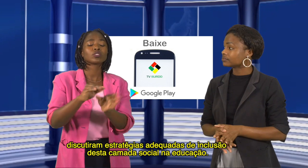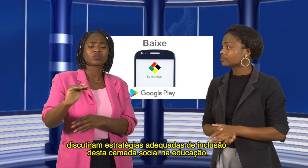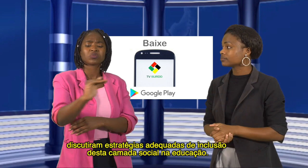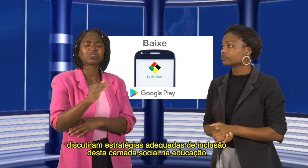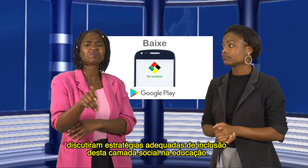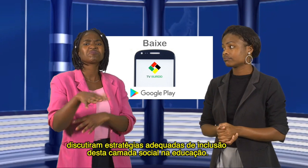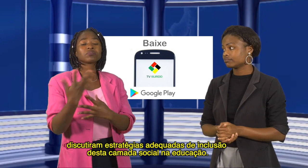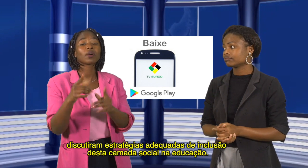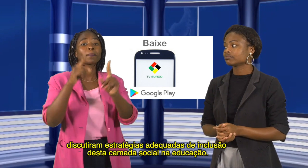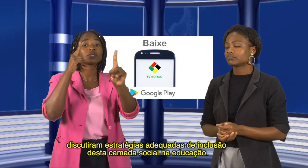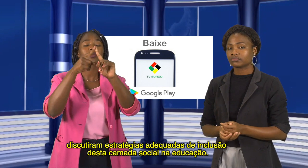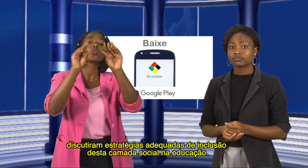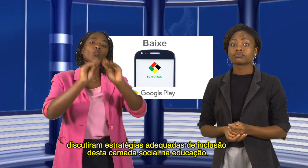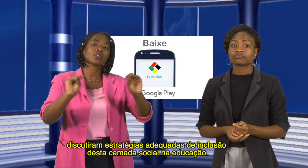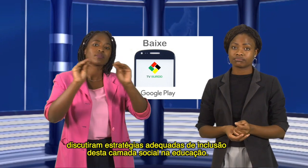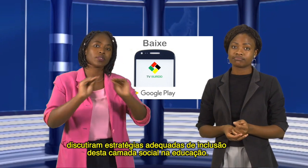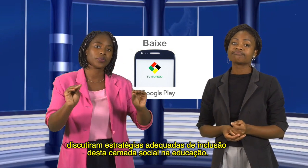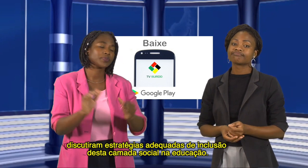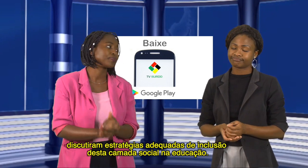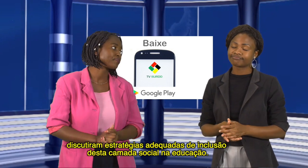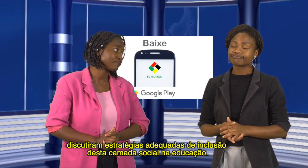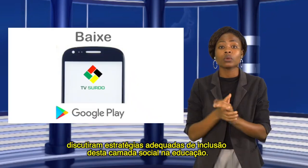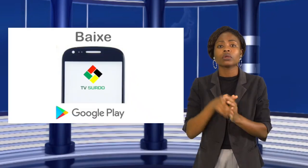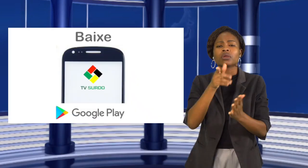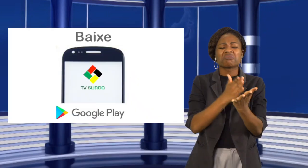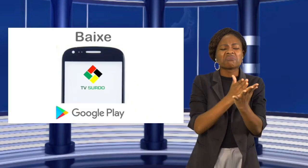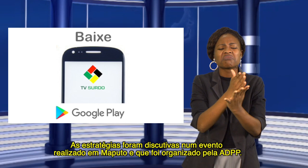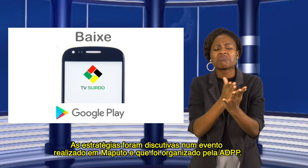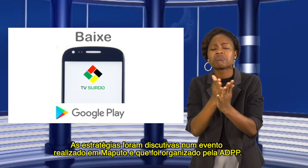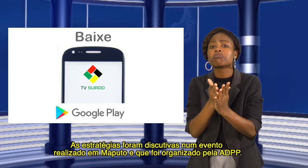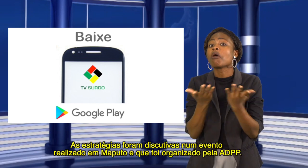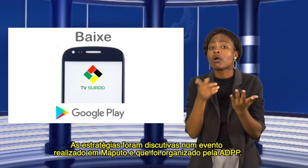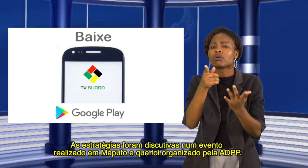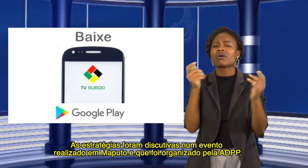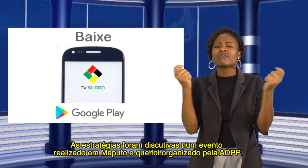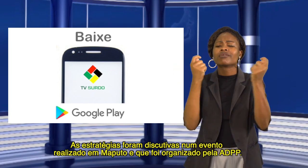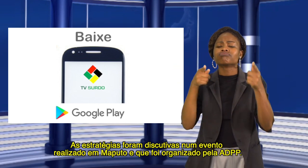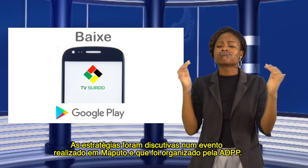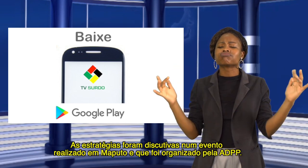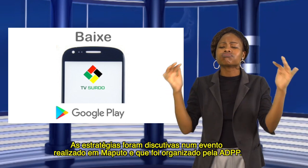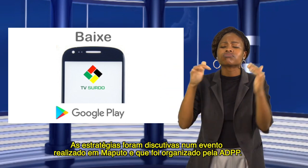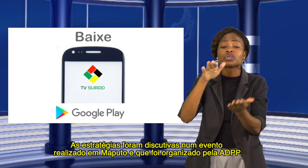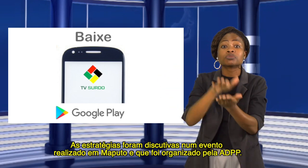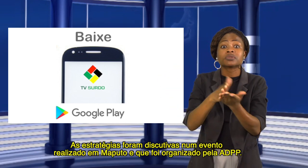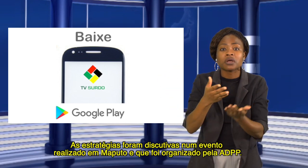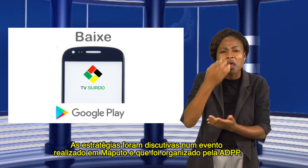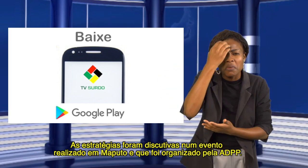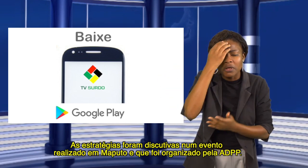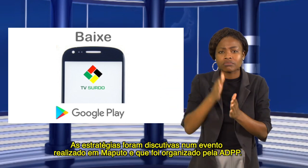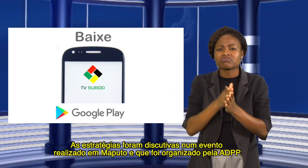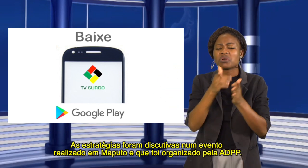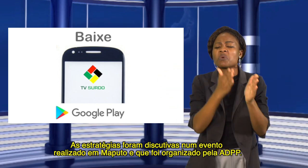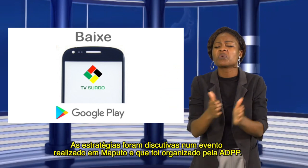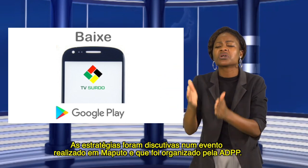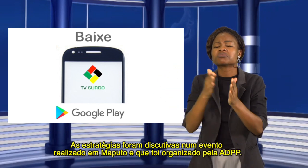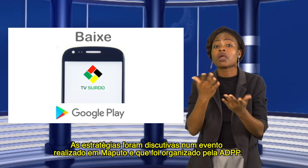estratégias adequadas de inclusão desta camada social na educação. As estratégias foram discutidas num evento realizado